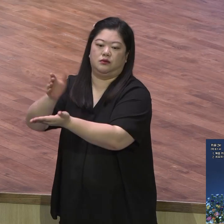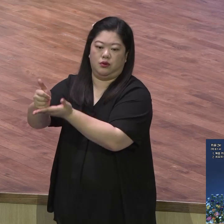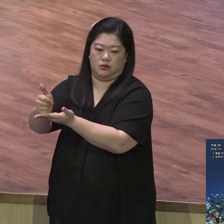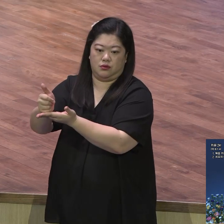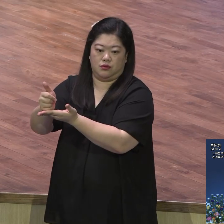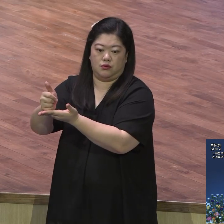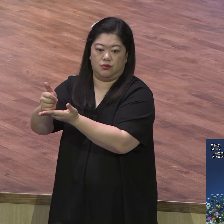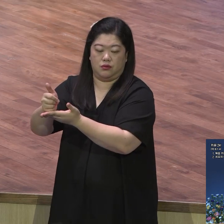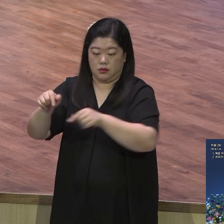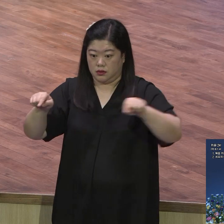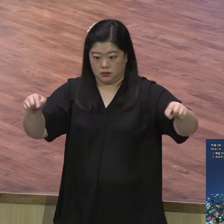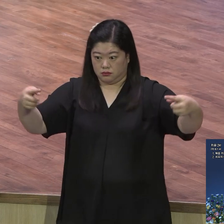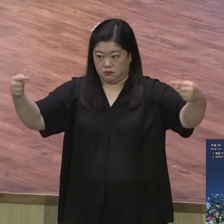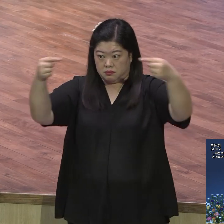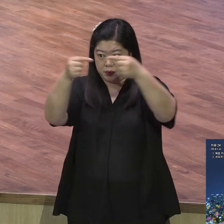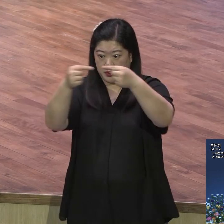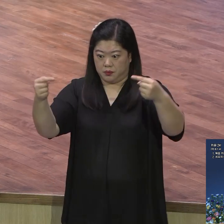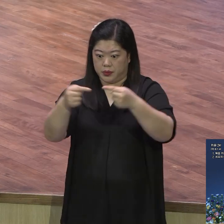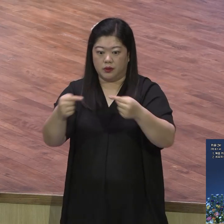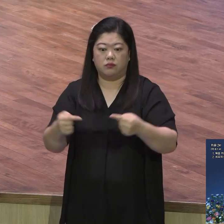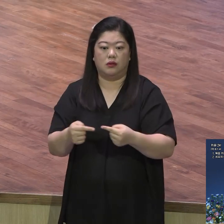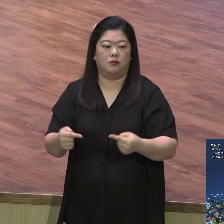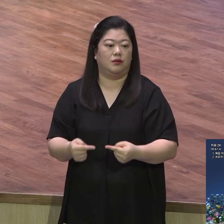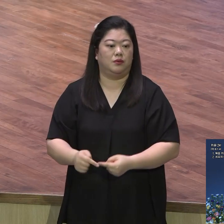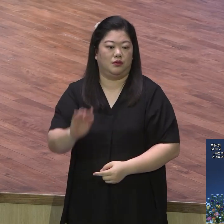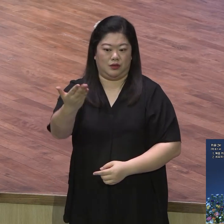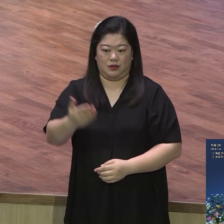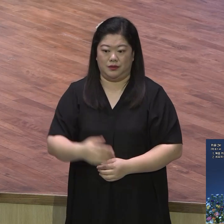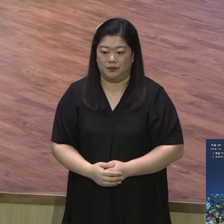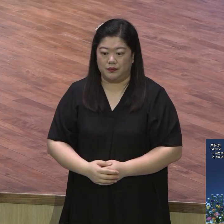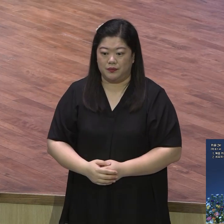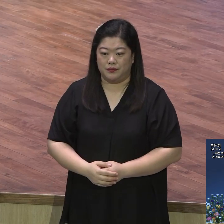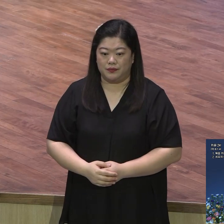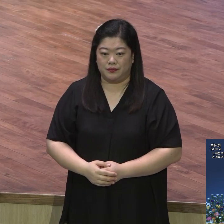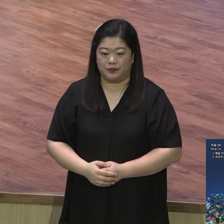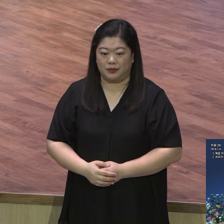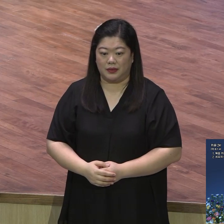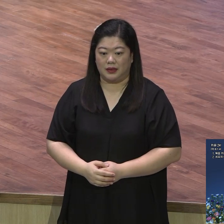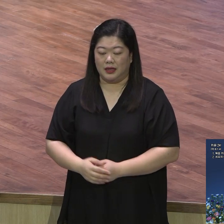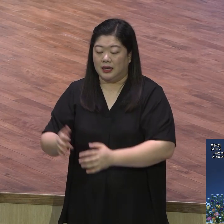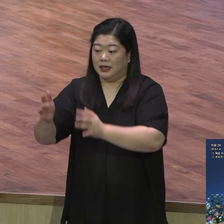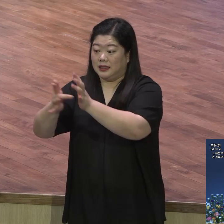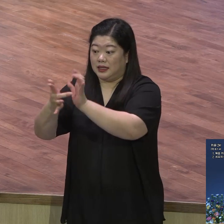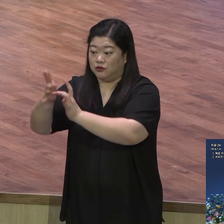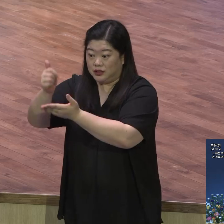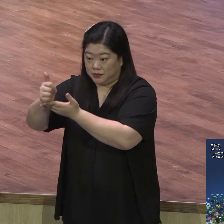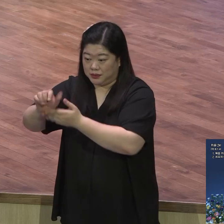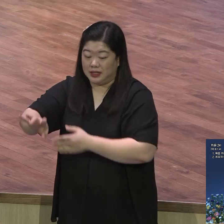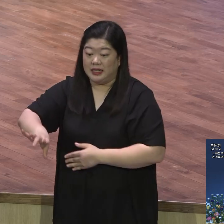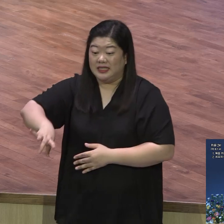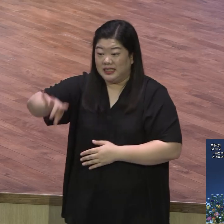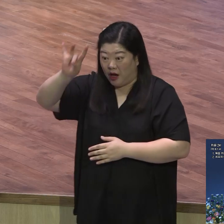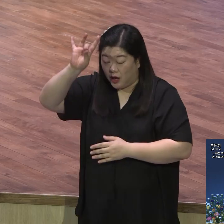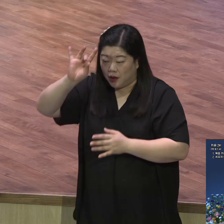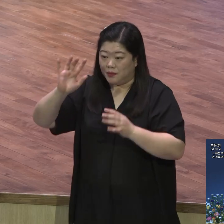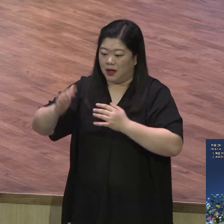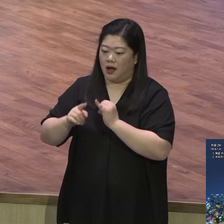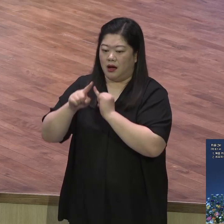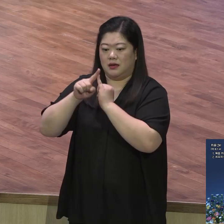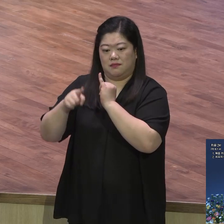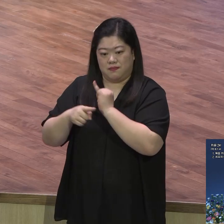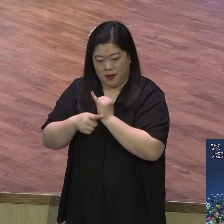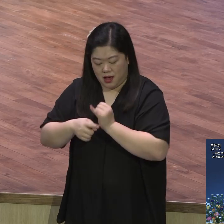신구약이 딱딱딱 맞아 떨어지죠. 예수님은 처음부터 끝까지 십자가 지치고 마지막으로 내가